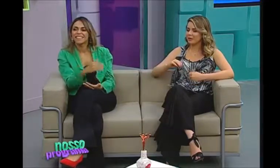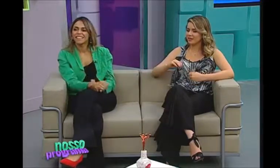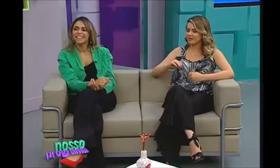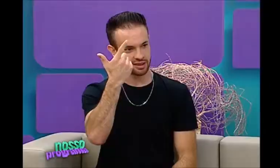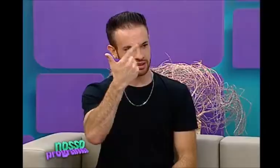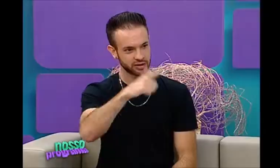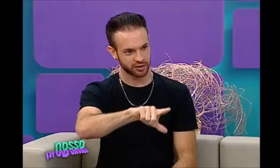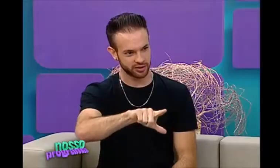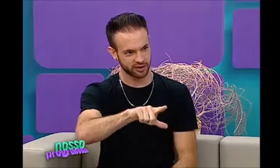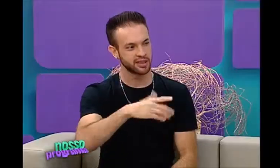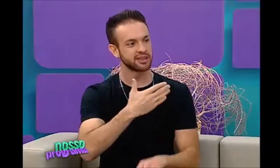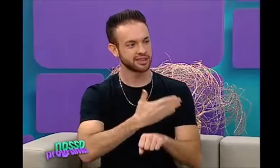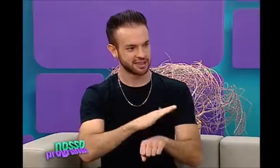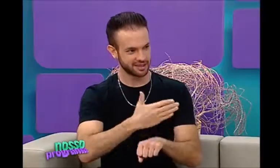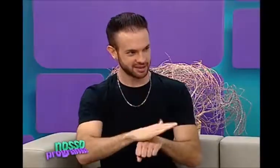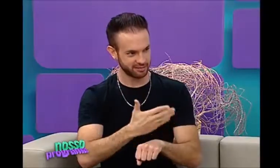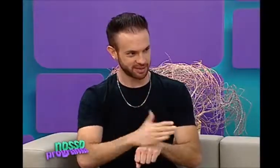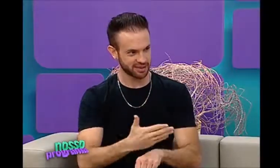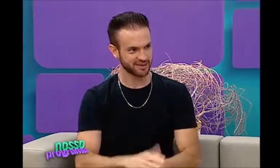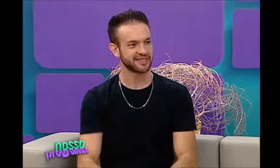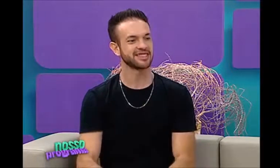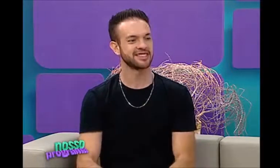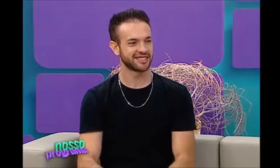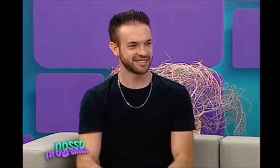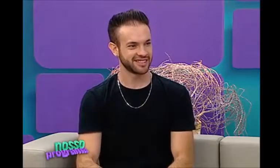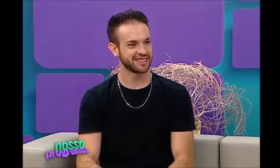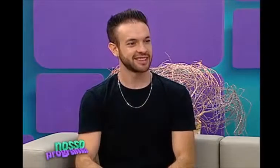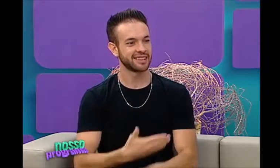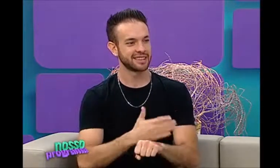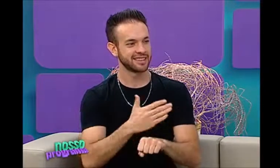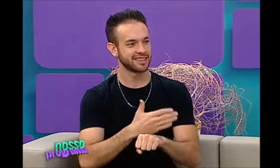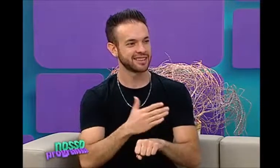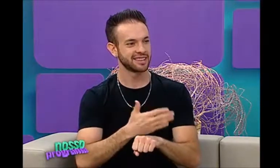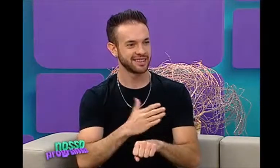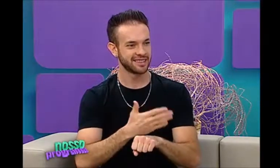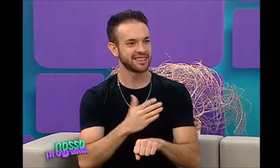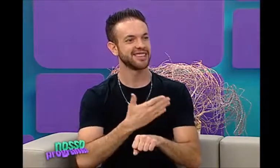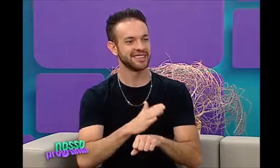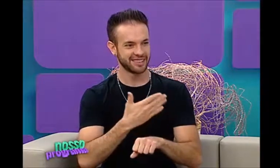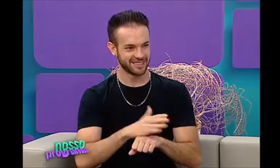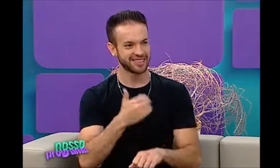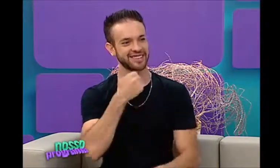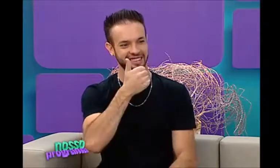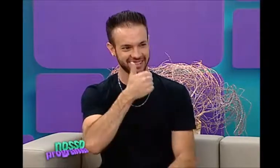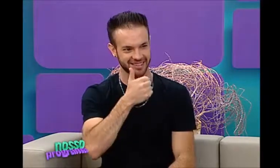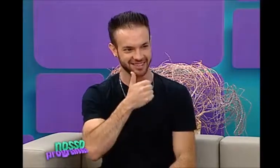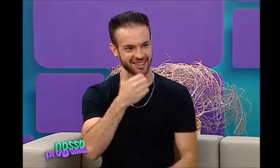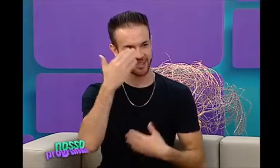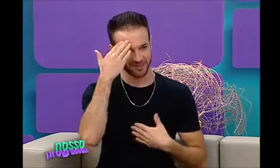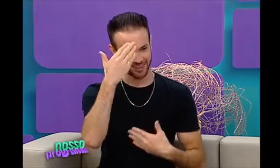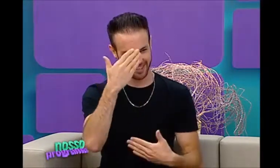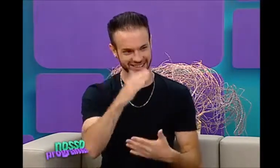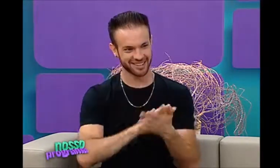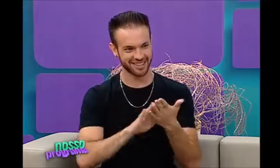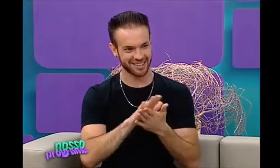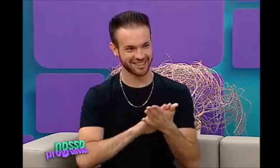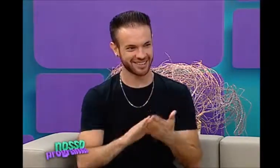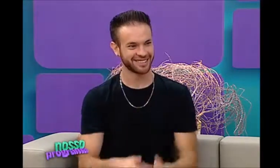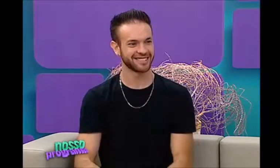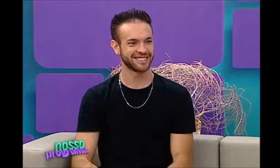mais, tá? Eu prometo. Qual que é esse? Treinar. Treinar, eu vou treinar o muito obrigada, tá bom?